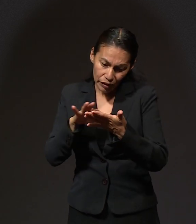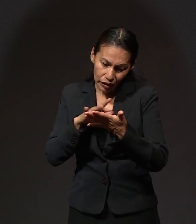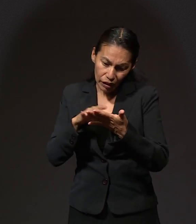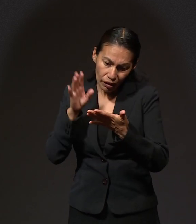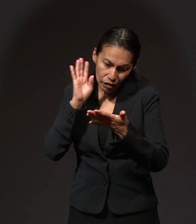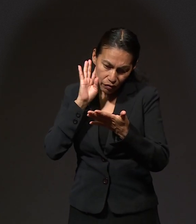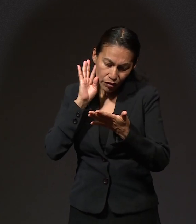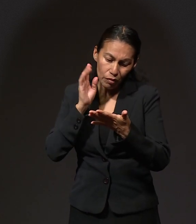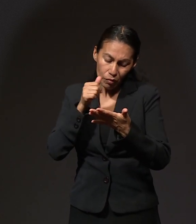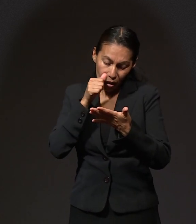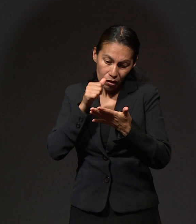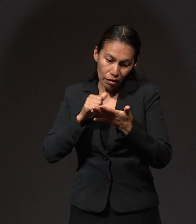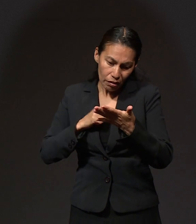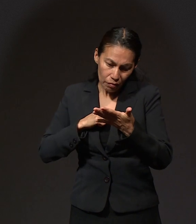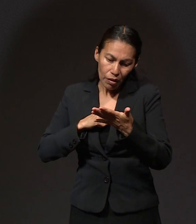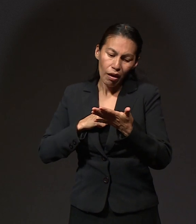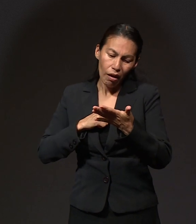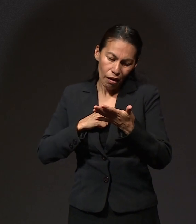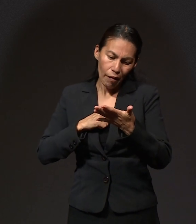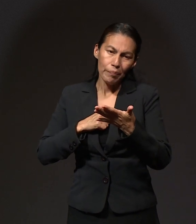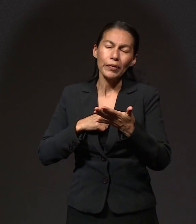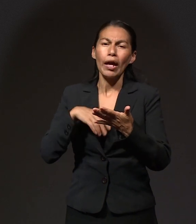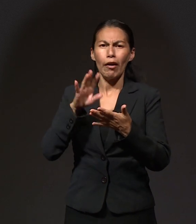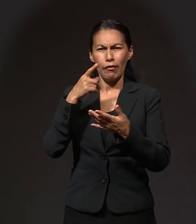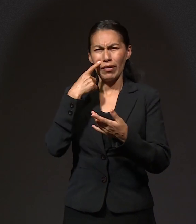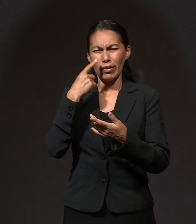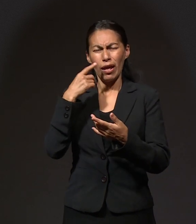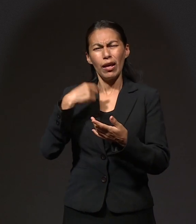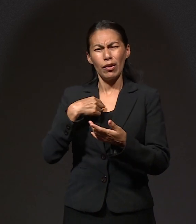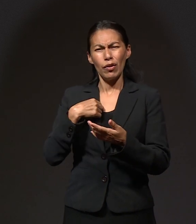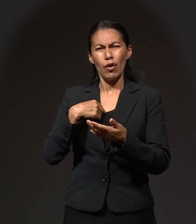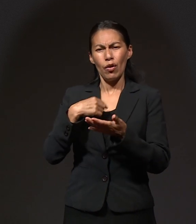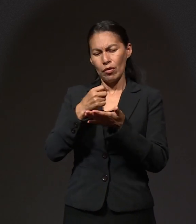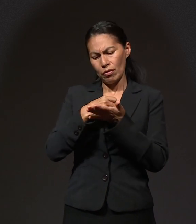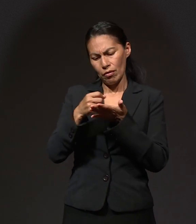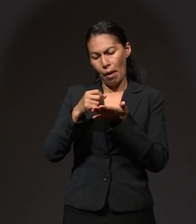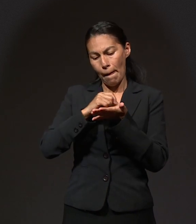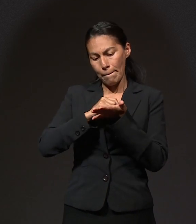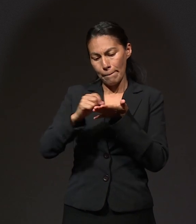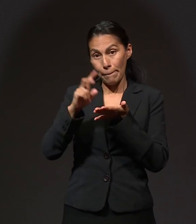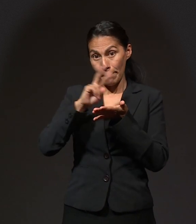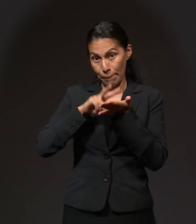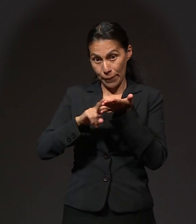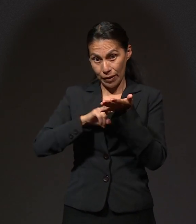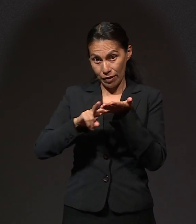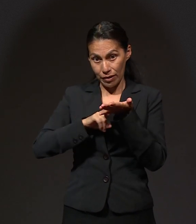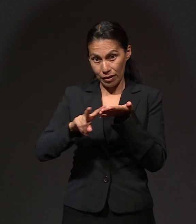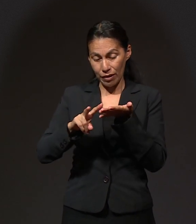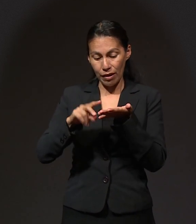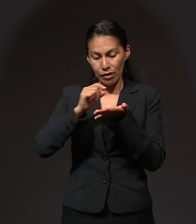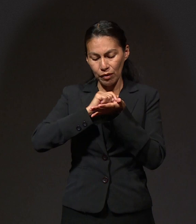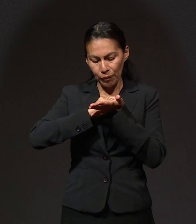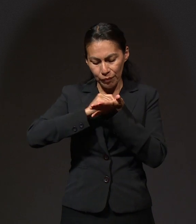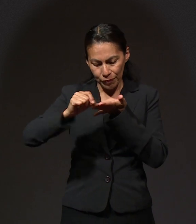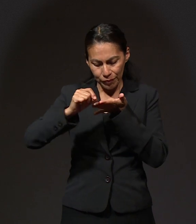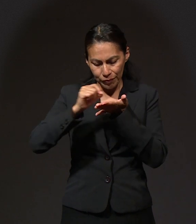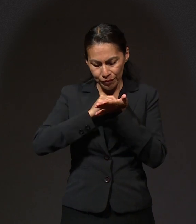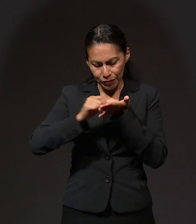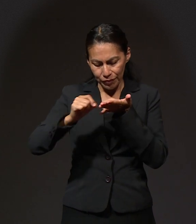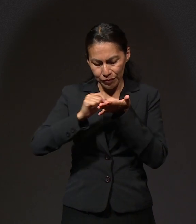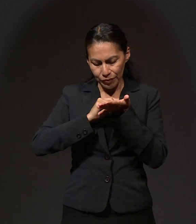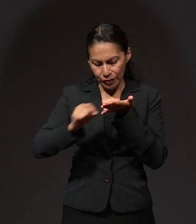yo he acostumbrado a subrayar en color verde en mi Biblia donde encuentro una promesa del Señor. Ya he encontrado más de 3.500 promesas, 3